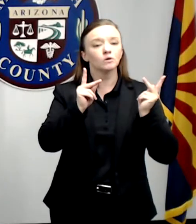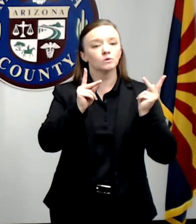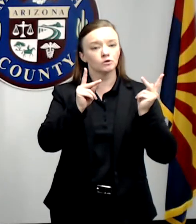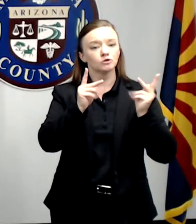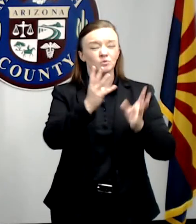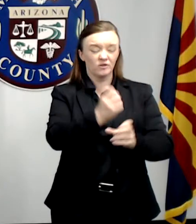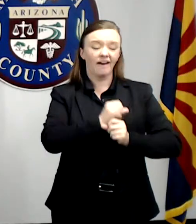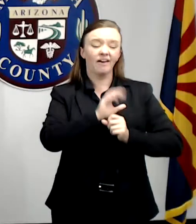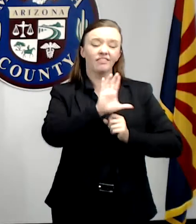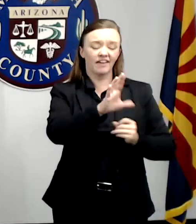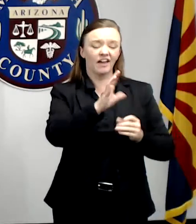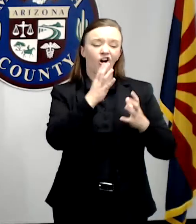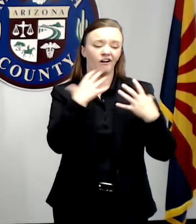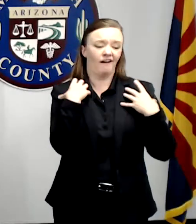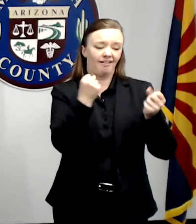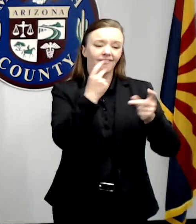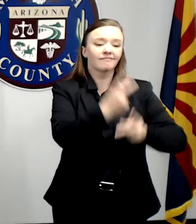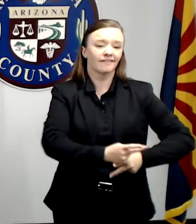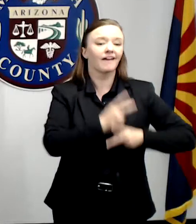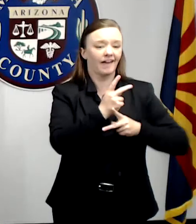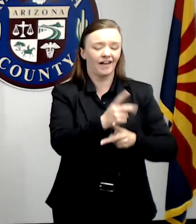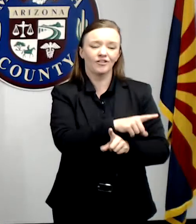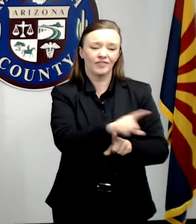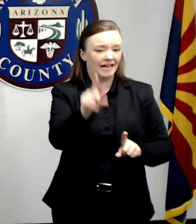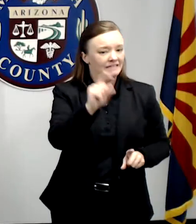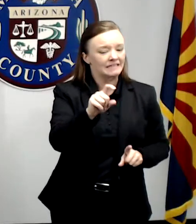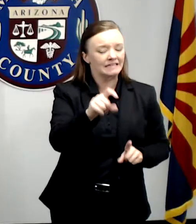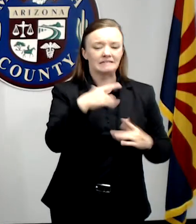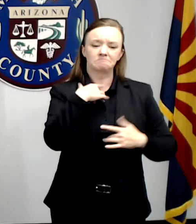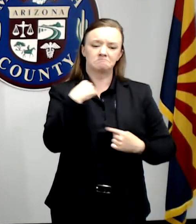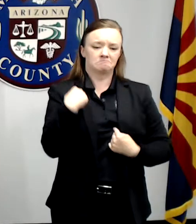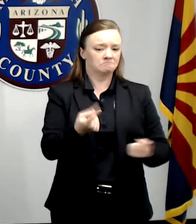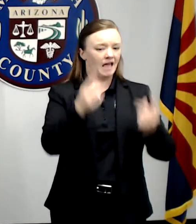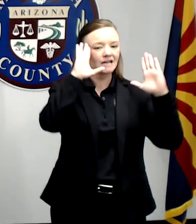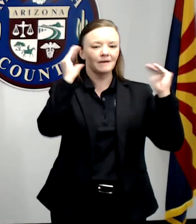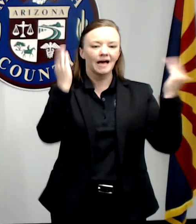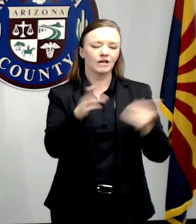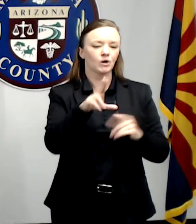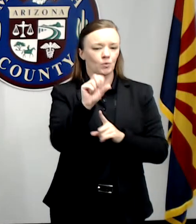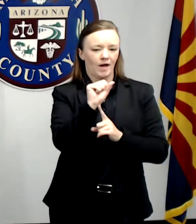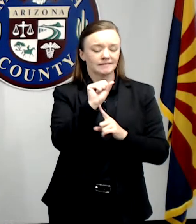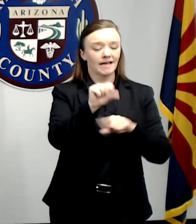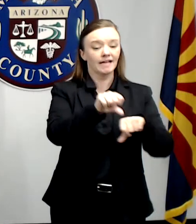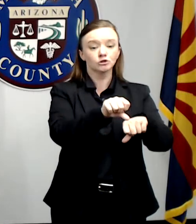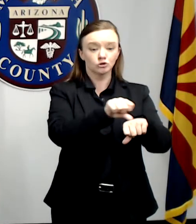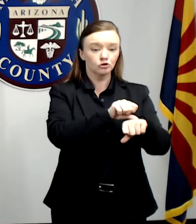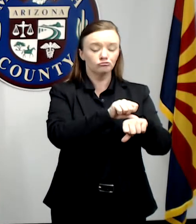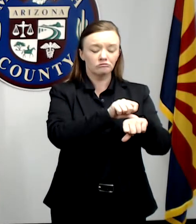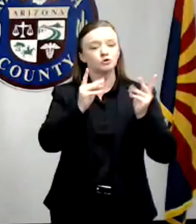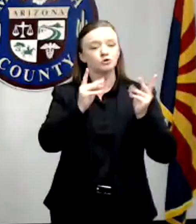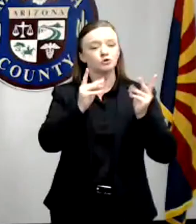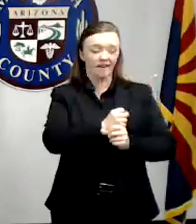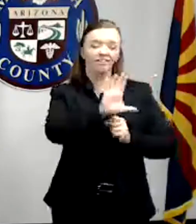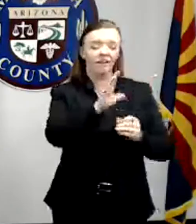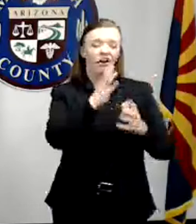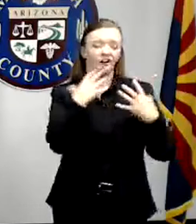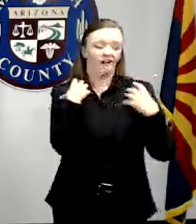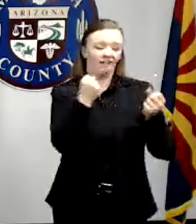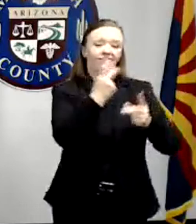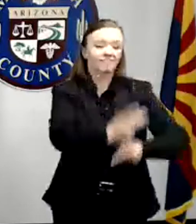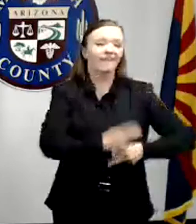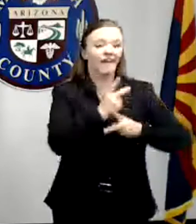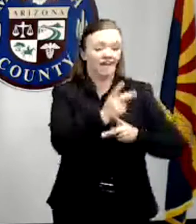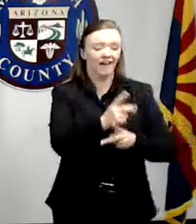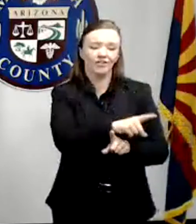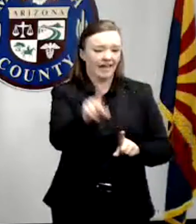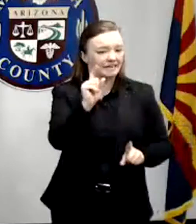the healthcare that they've come to expect here in the United States, and elective surgeries is really part they've come to